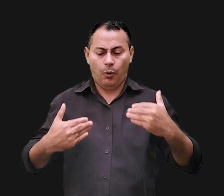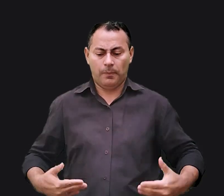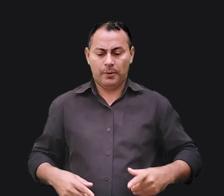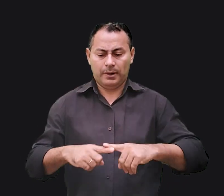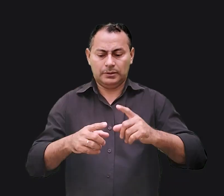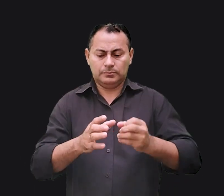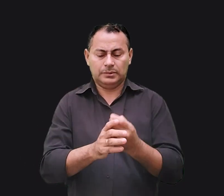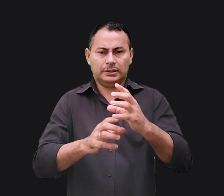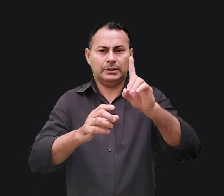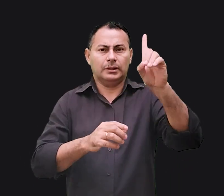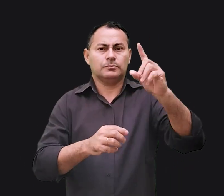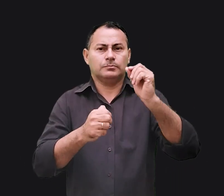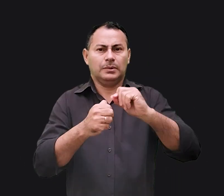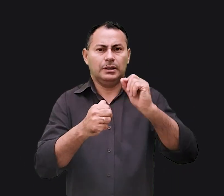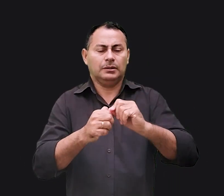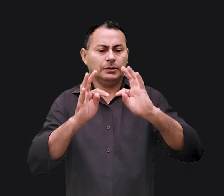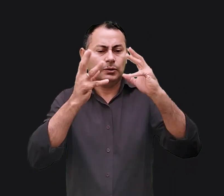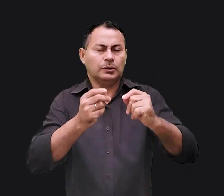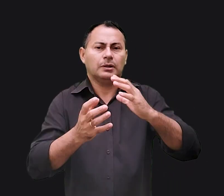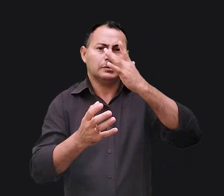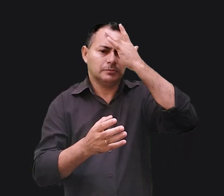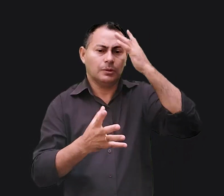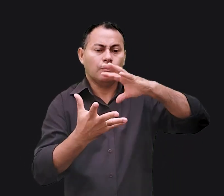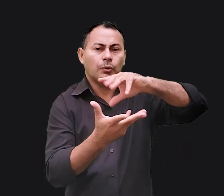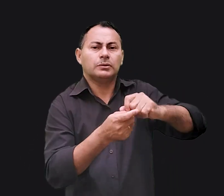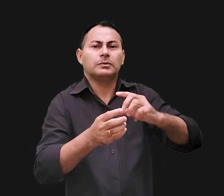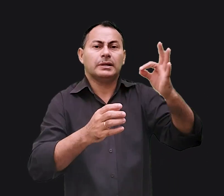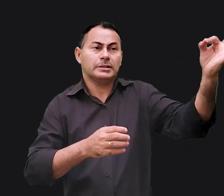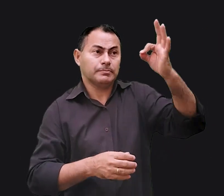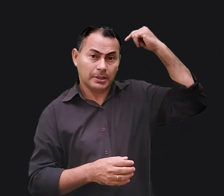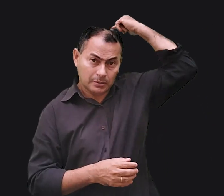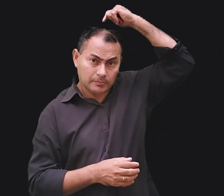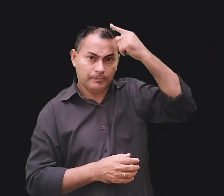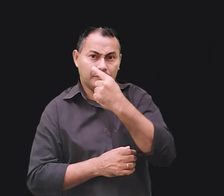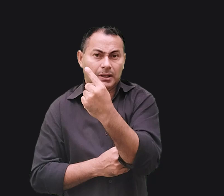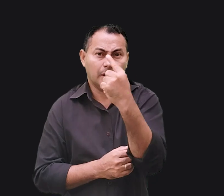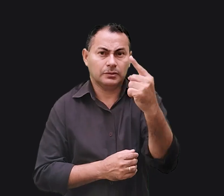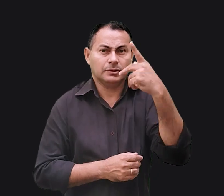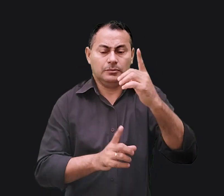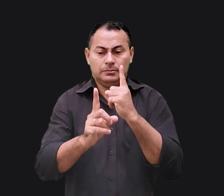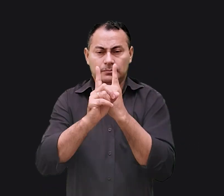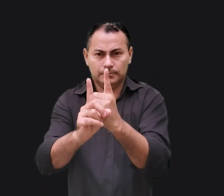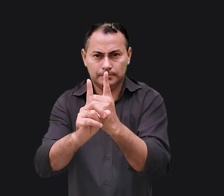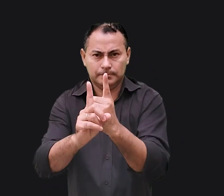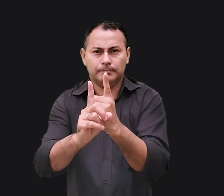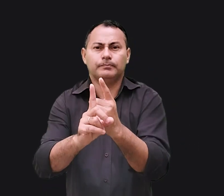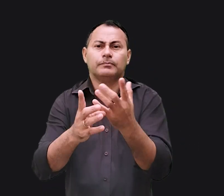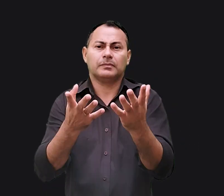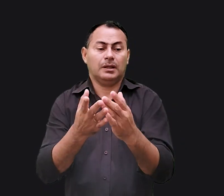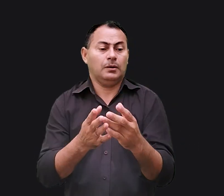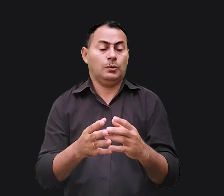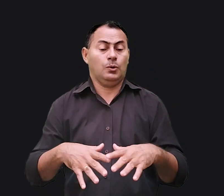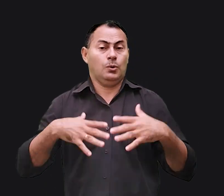mas a obra de Deus seria realizada em todo o mundo pelo Espírito Santo através de cada um dos seus discípulos. Isso é